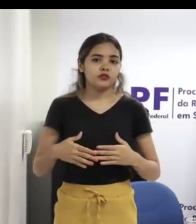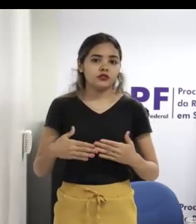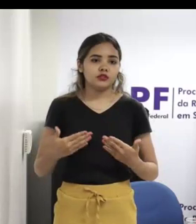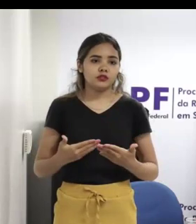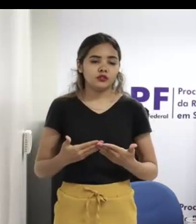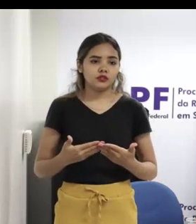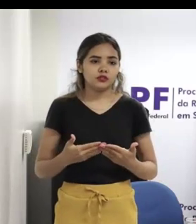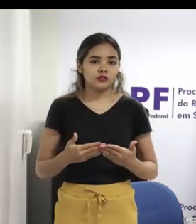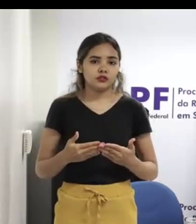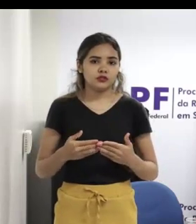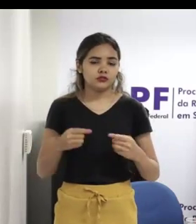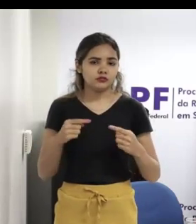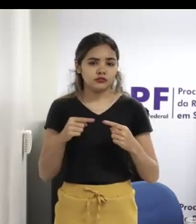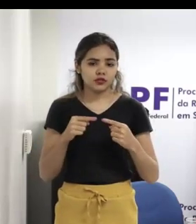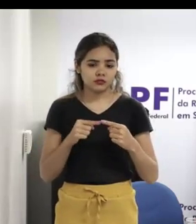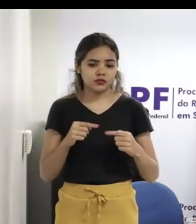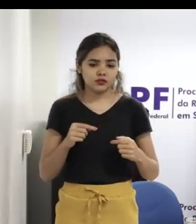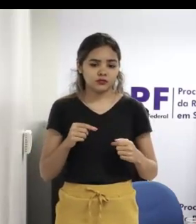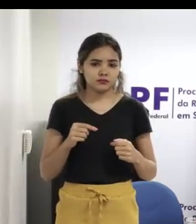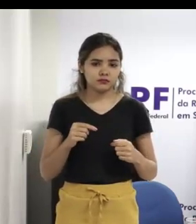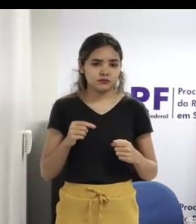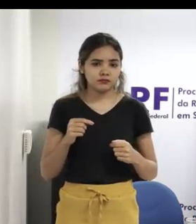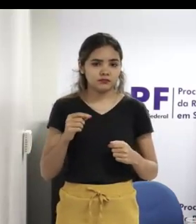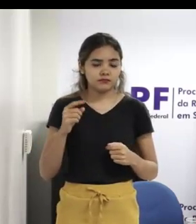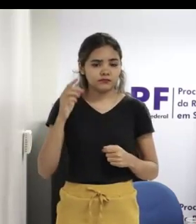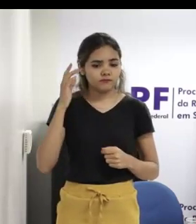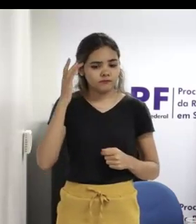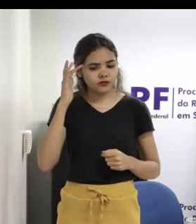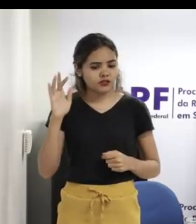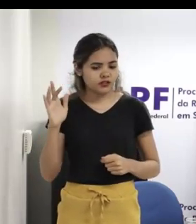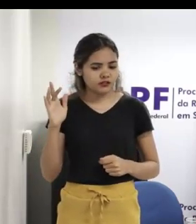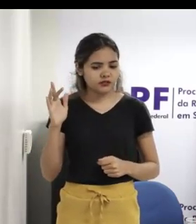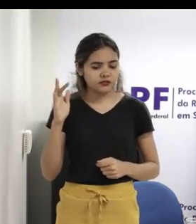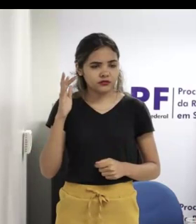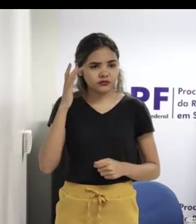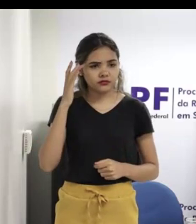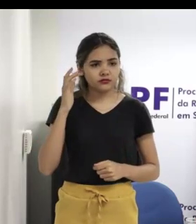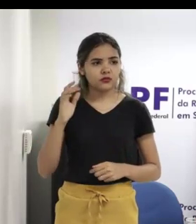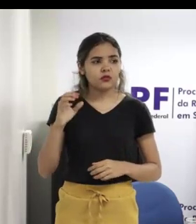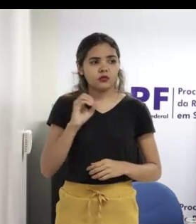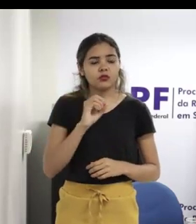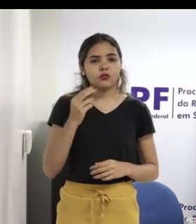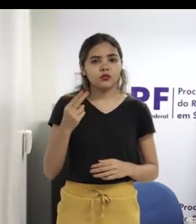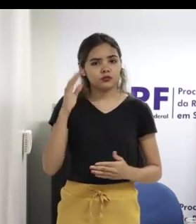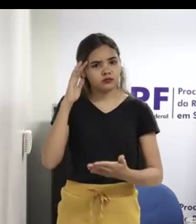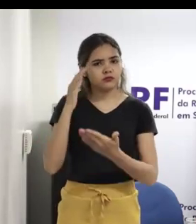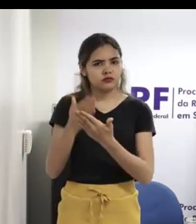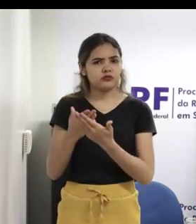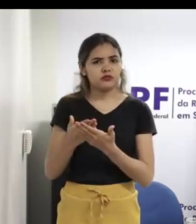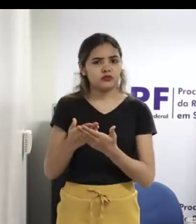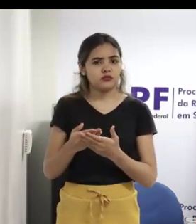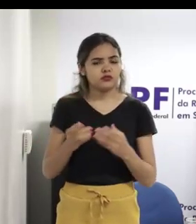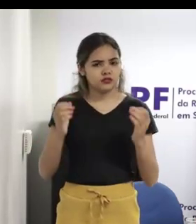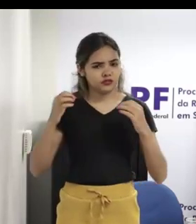confirmação é de casos que envolvam a violação dos direitos de criança ou adolescente ou algum tipo de violência contra criança ou